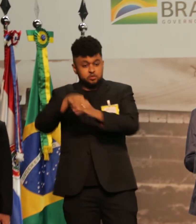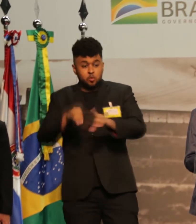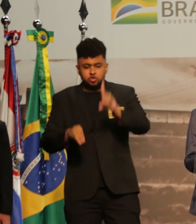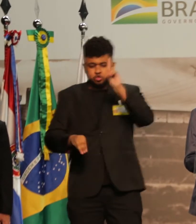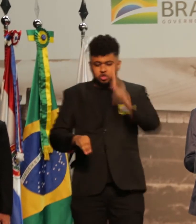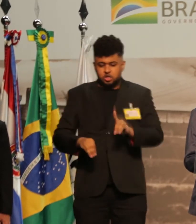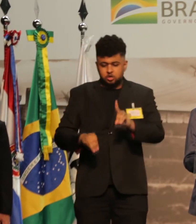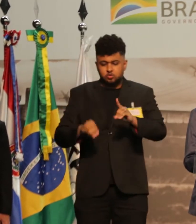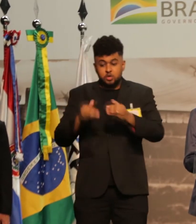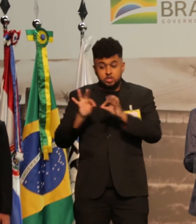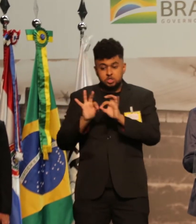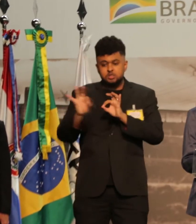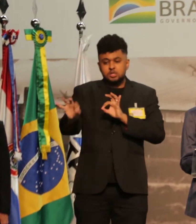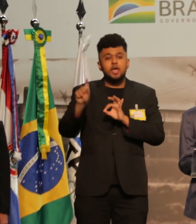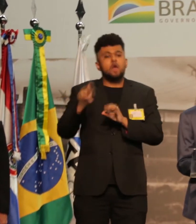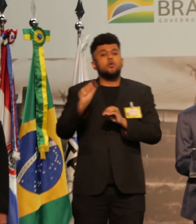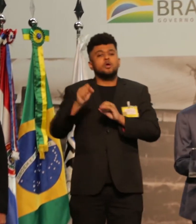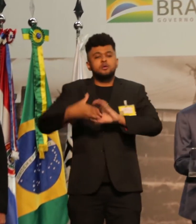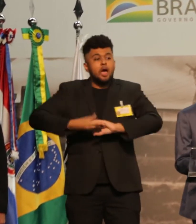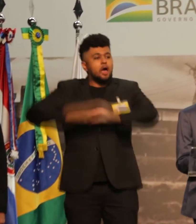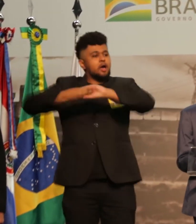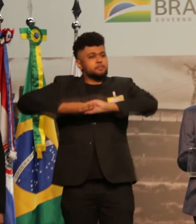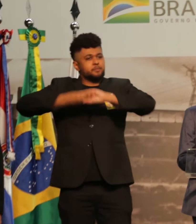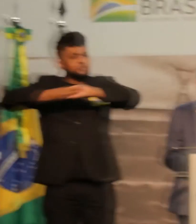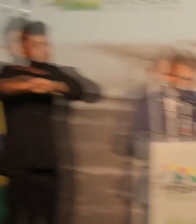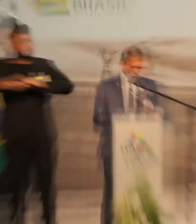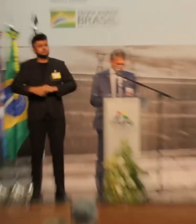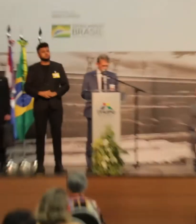diretoria seria a de um aperto de mão.